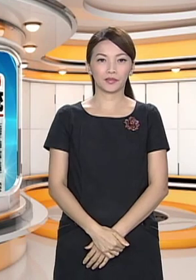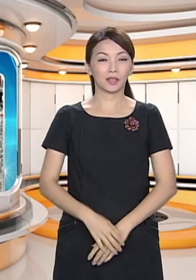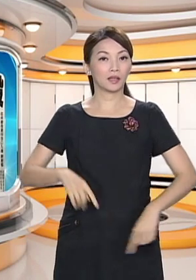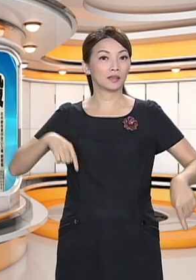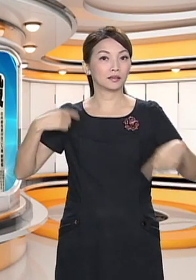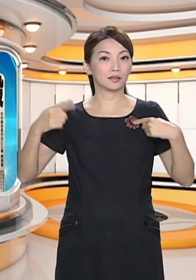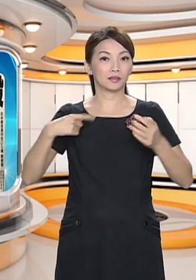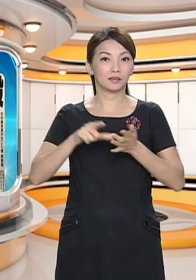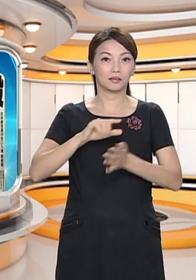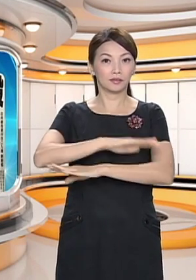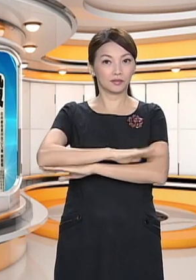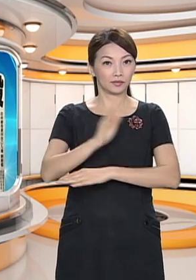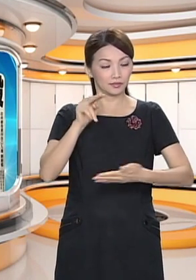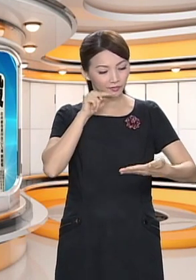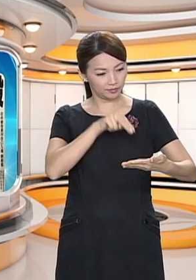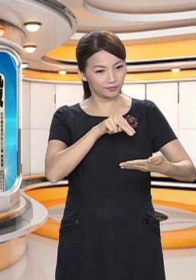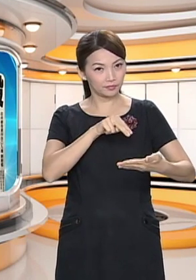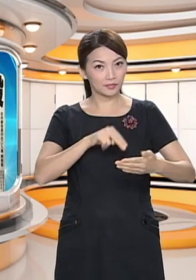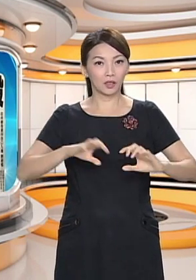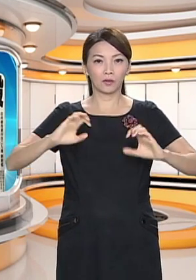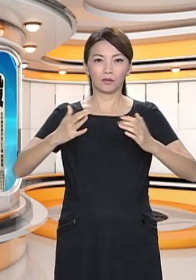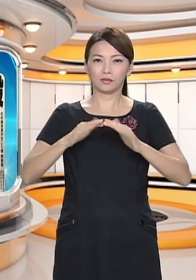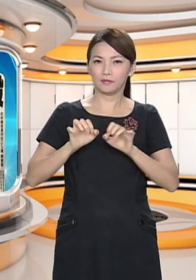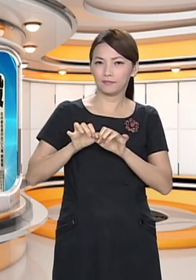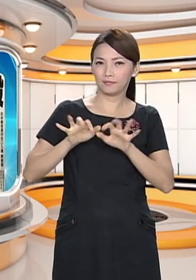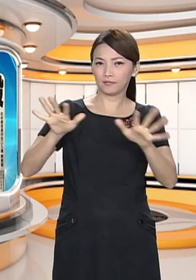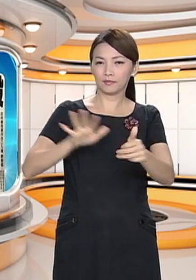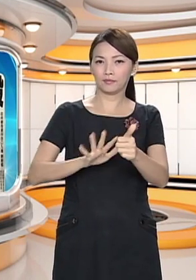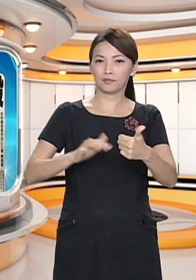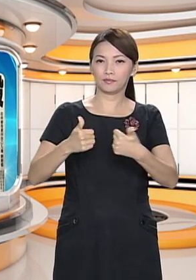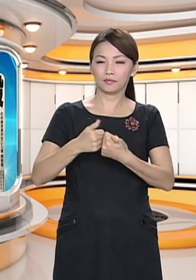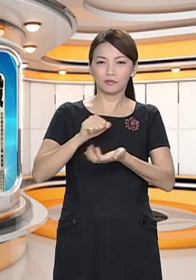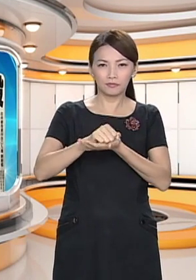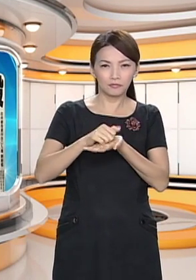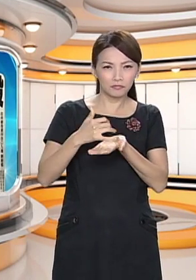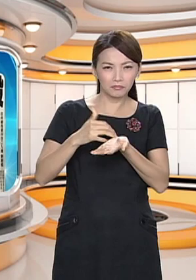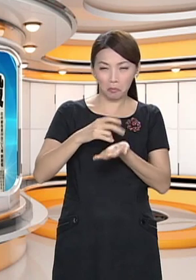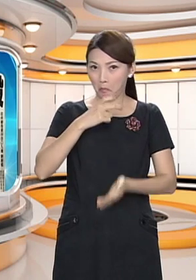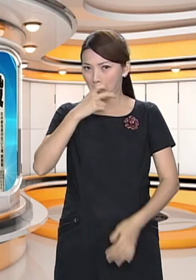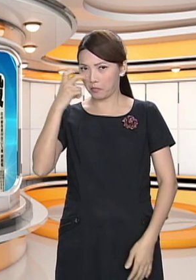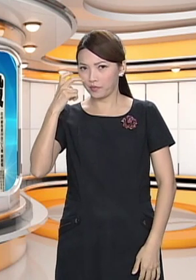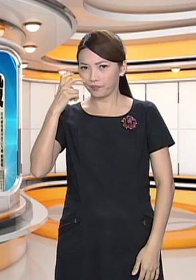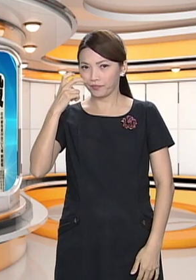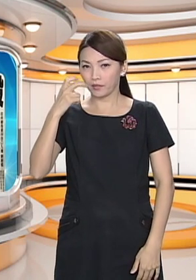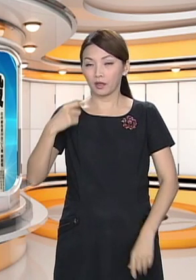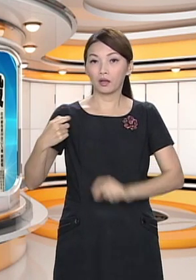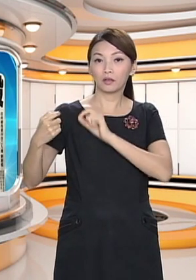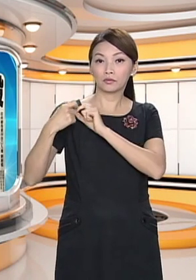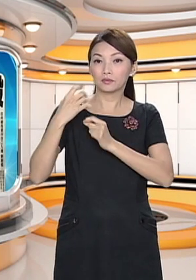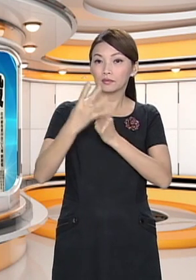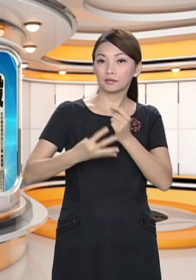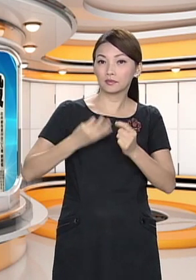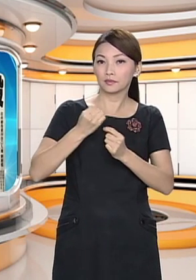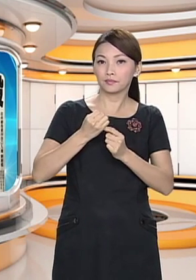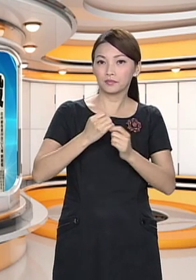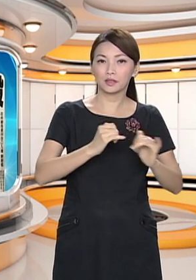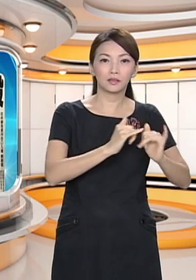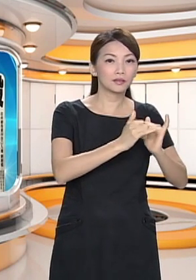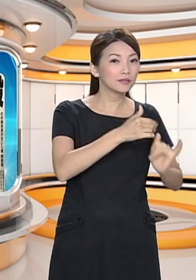报是报道，根据国发会的统计，最近几年来社会福利和退抚